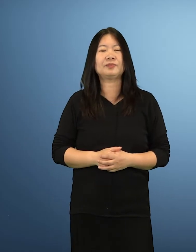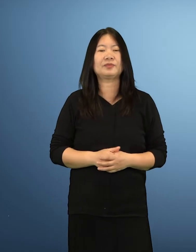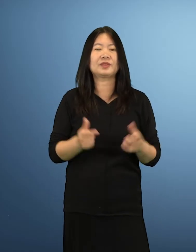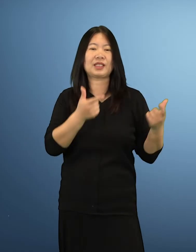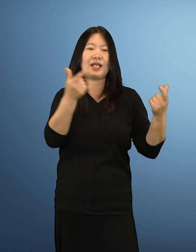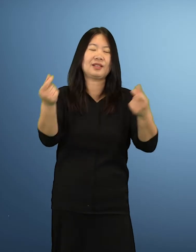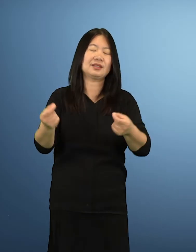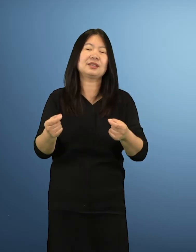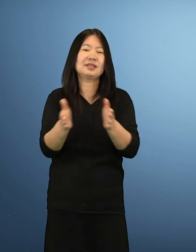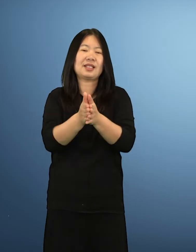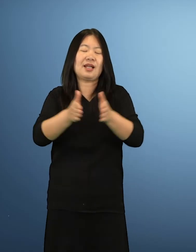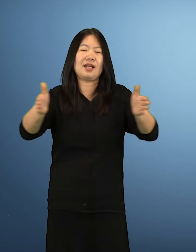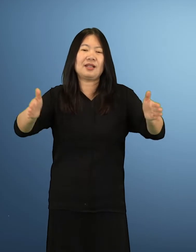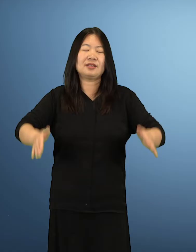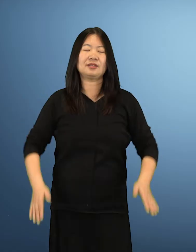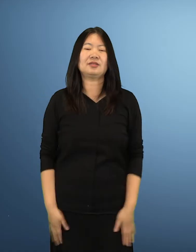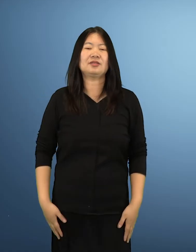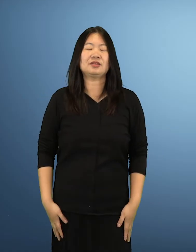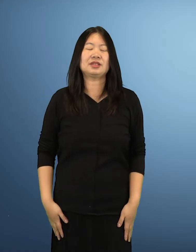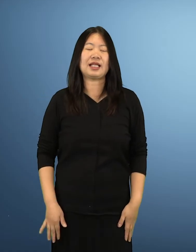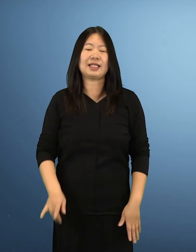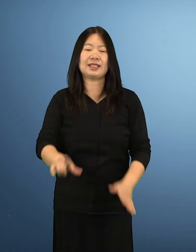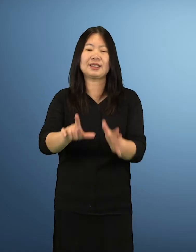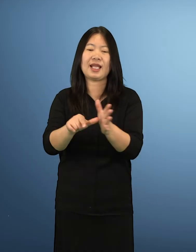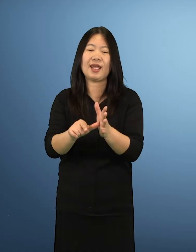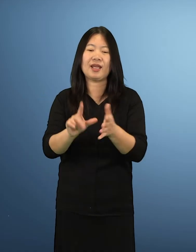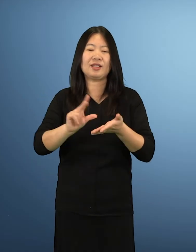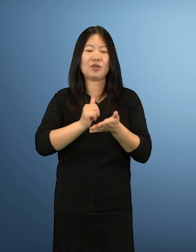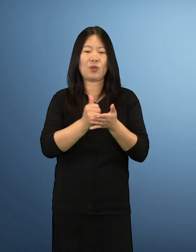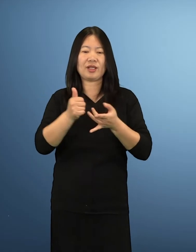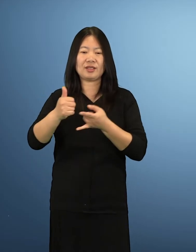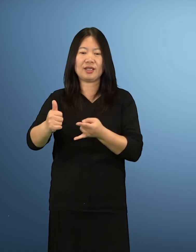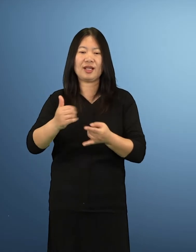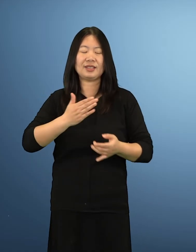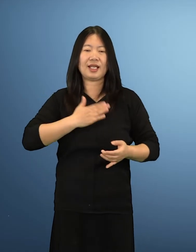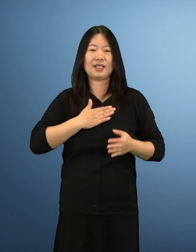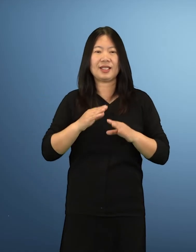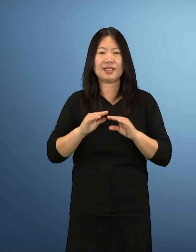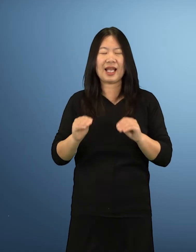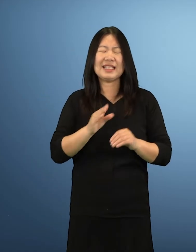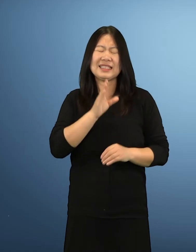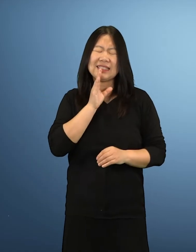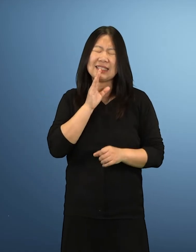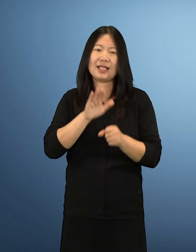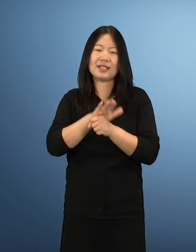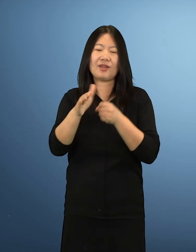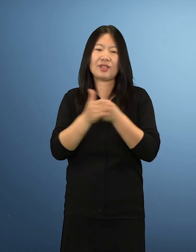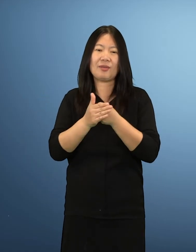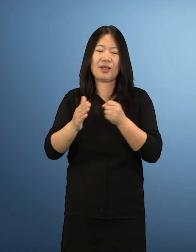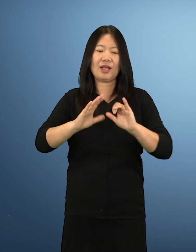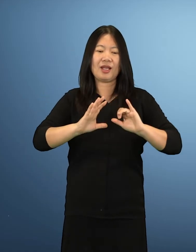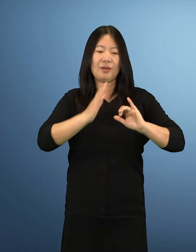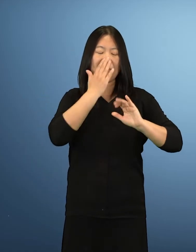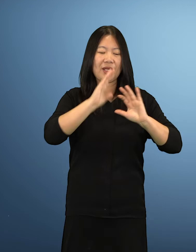다 같이 시작. 그때에 여호와께서 자기의 땅을 극진히 사랑하시어